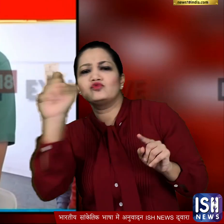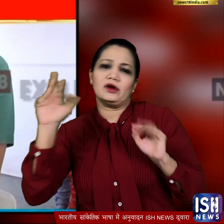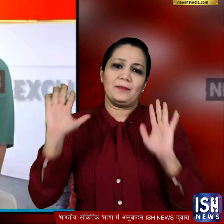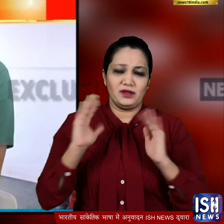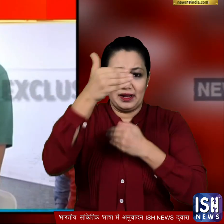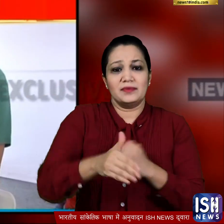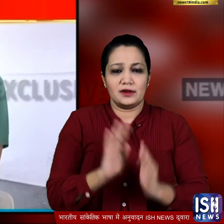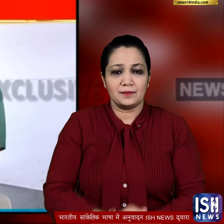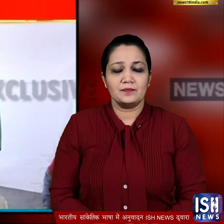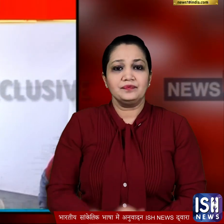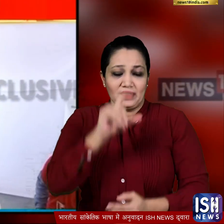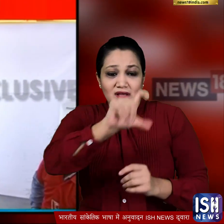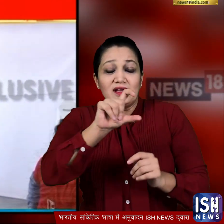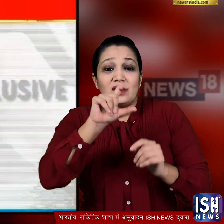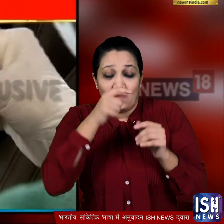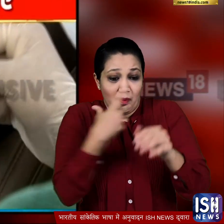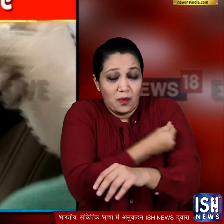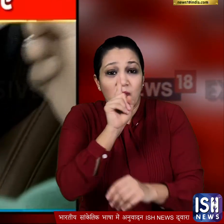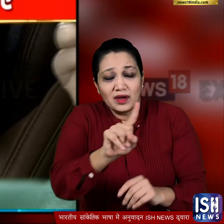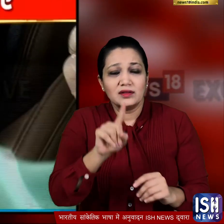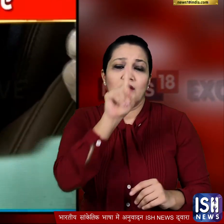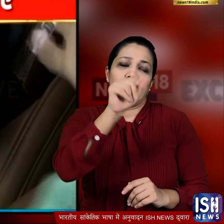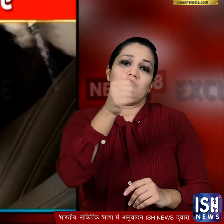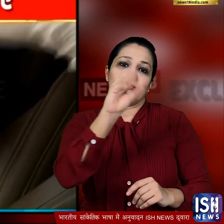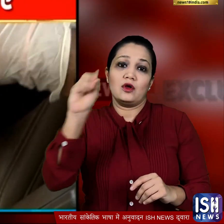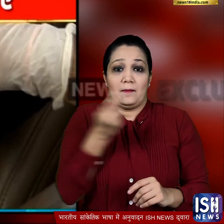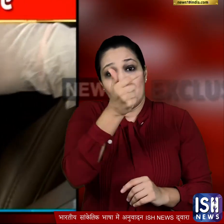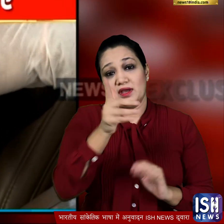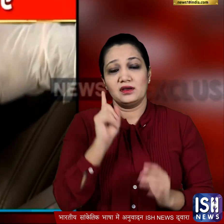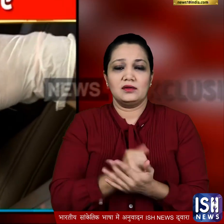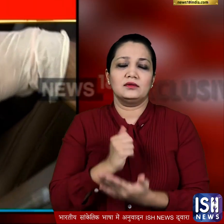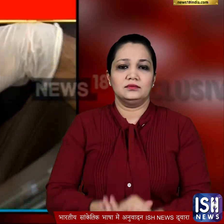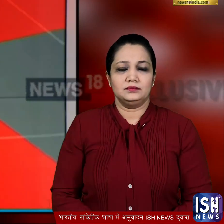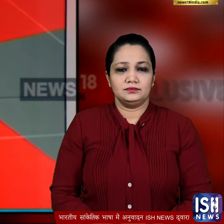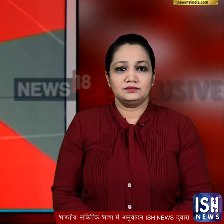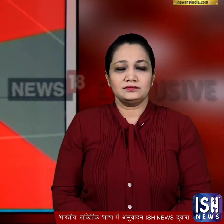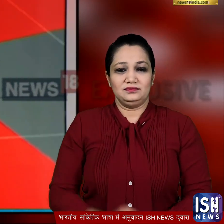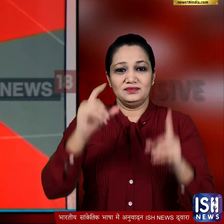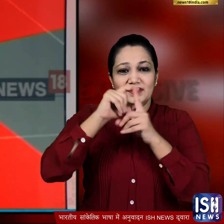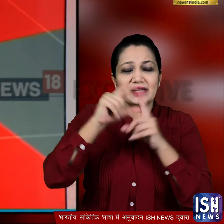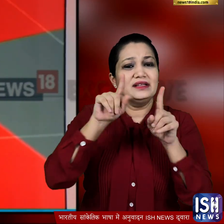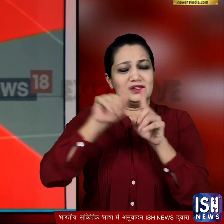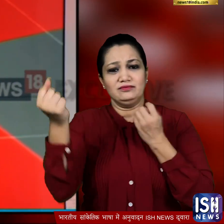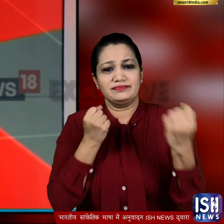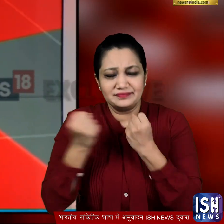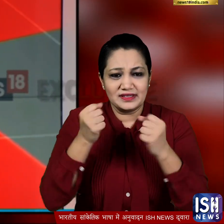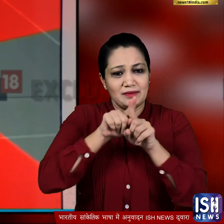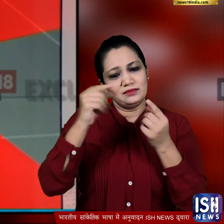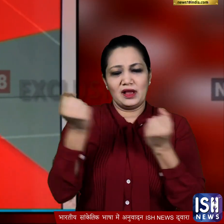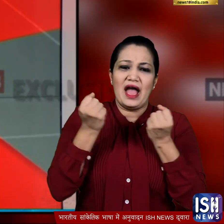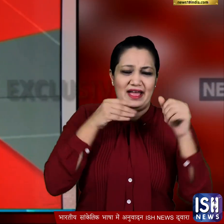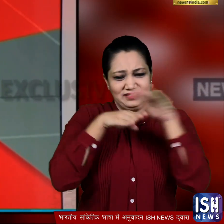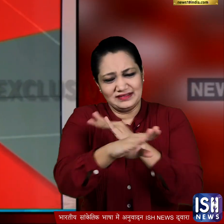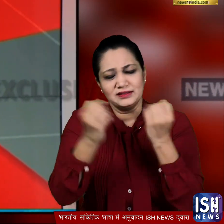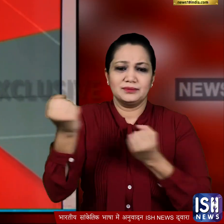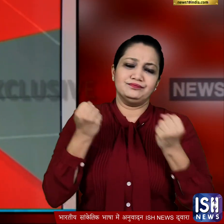जा सकेगा, लेकिन यहाँ टीके की एक खुराक के लिए लोगों को 1600 रुपए चुकाने होंगे। सौ बात की बात है कि दिल्ली में भी ड्राइव थ्रू यानी